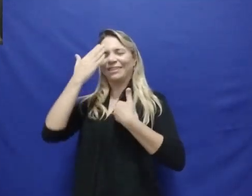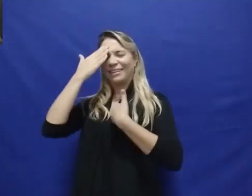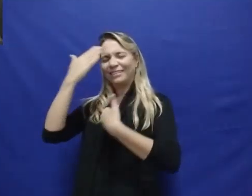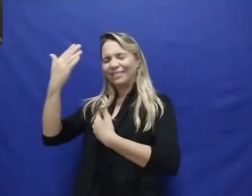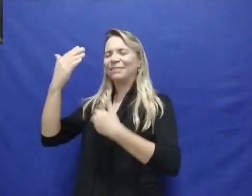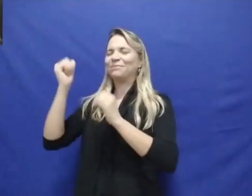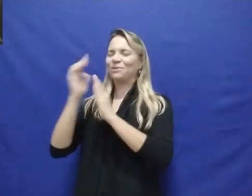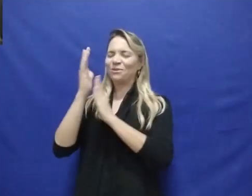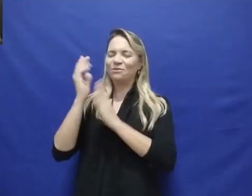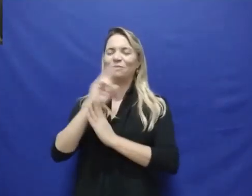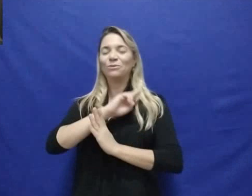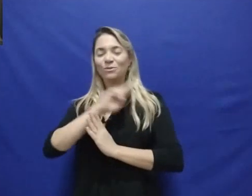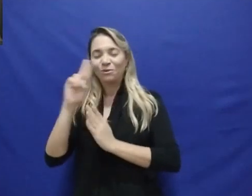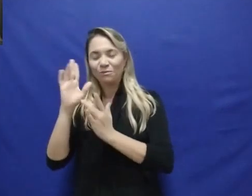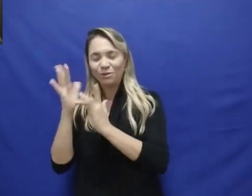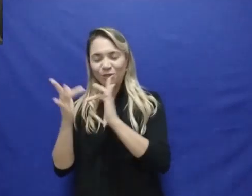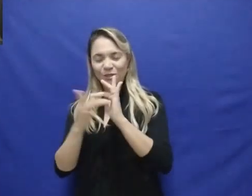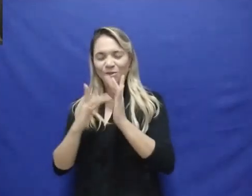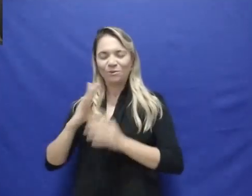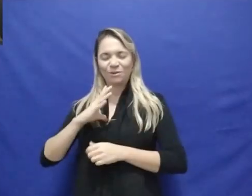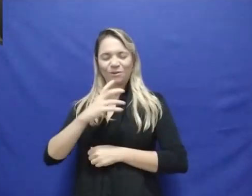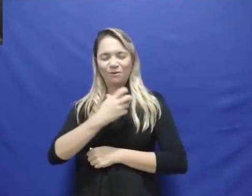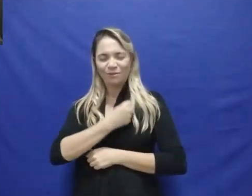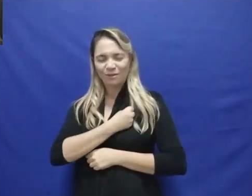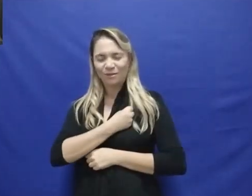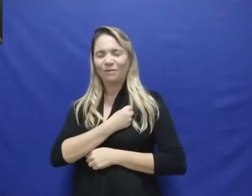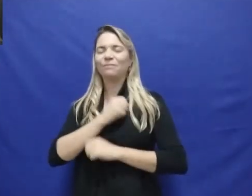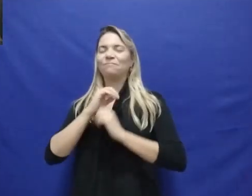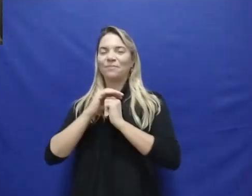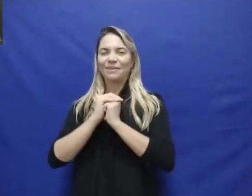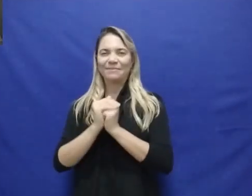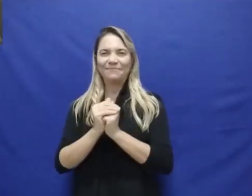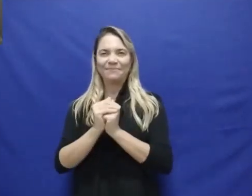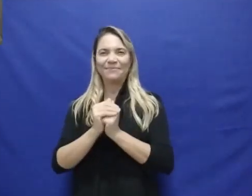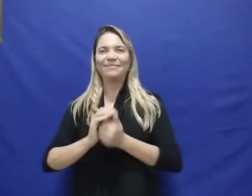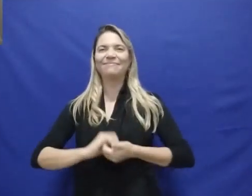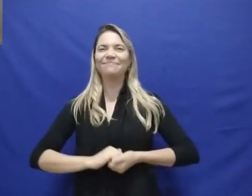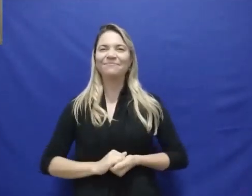do nosso Salvador Jesus Cristo. Amém.